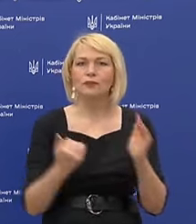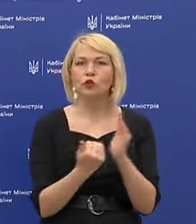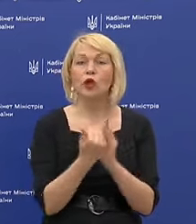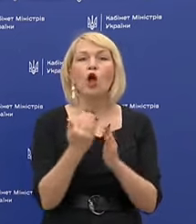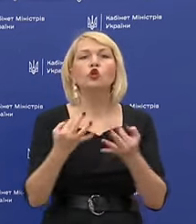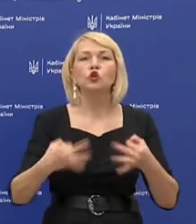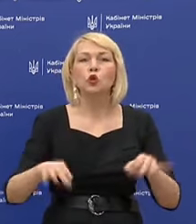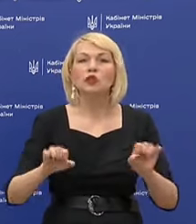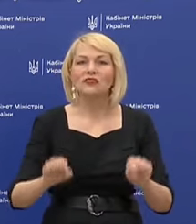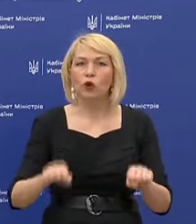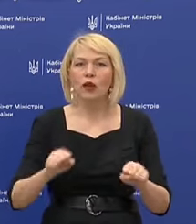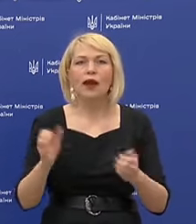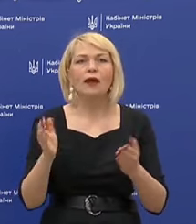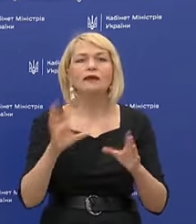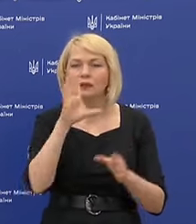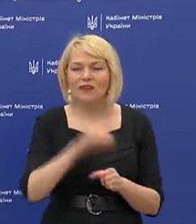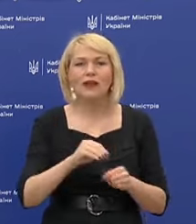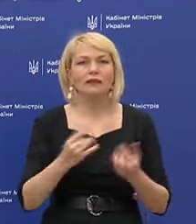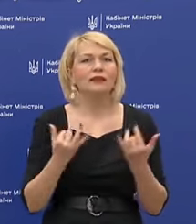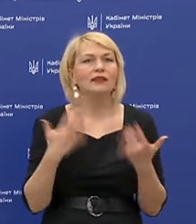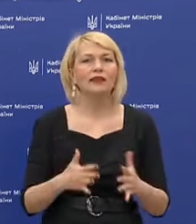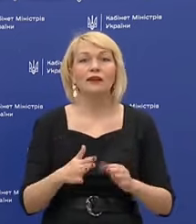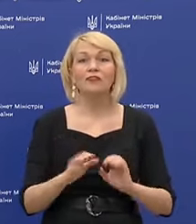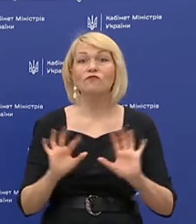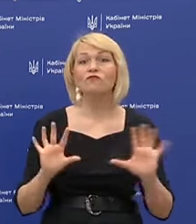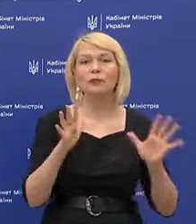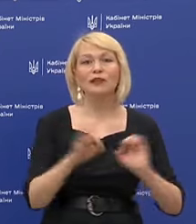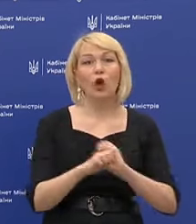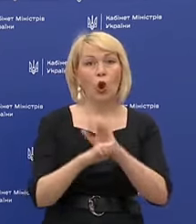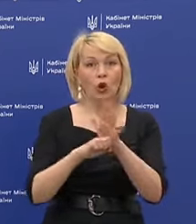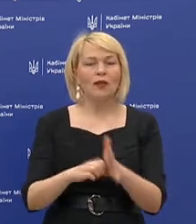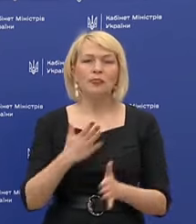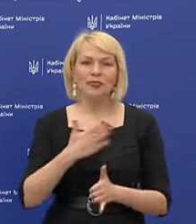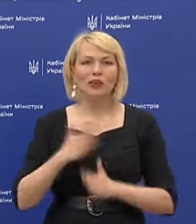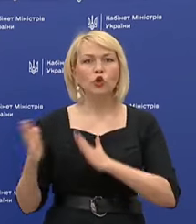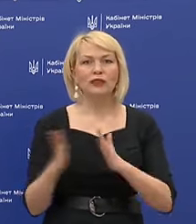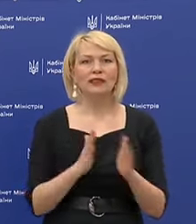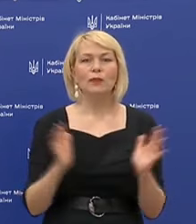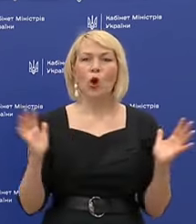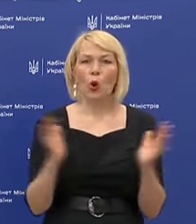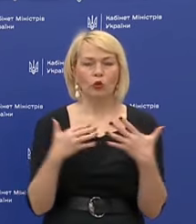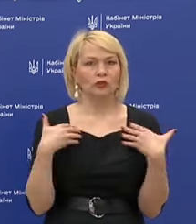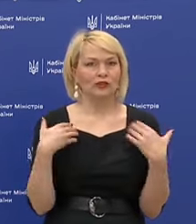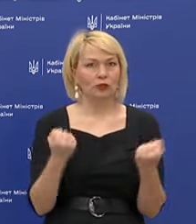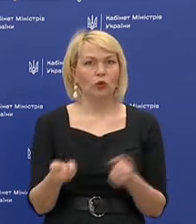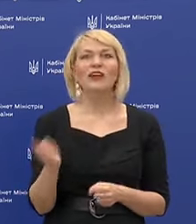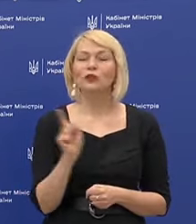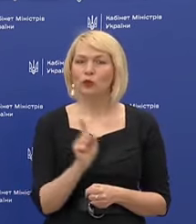вона дозволяє нам справлятися з тією кількістю випадків коронавірусної хвороби нашою системою охорони здоров'я.